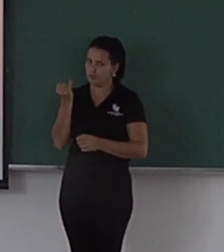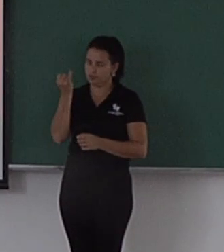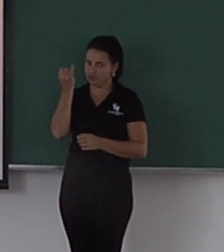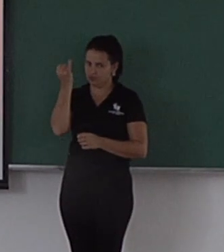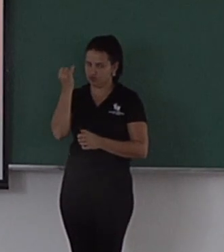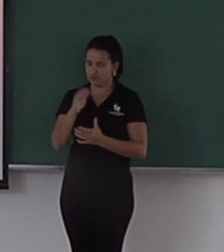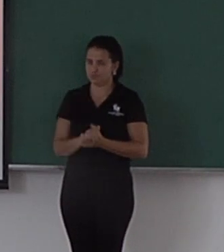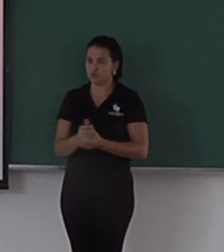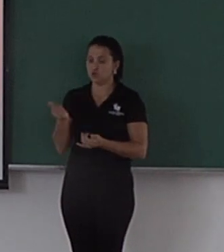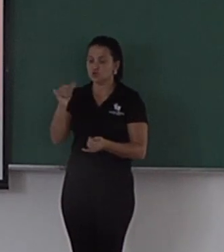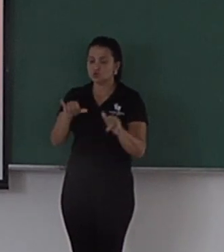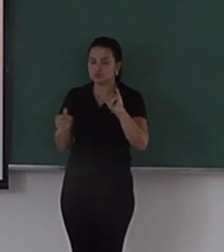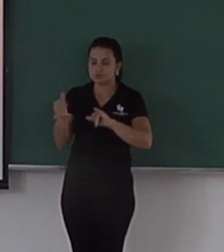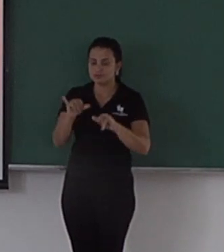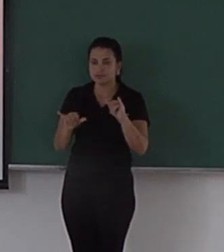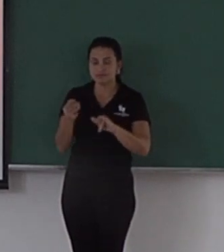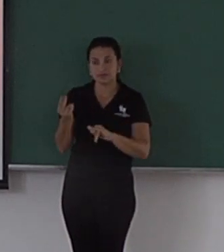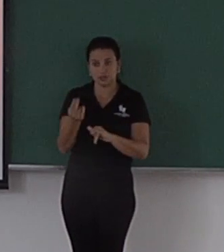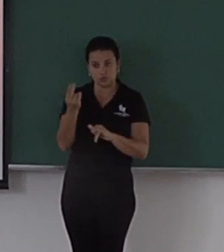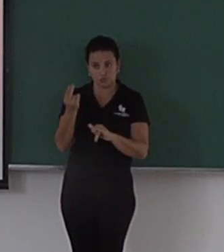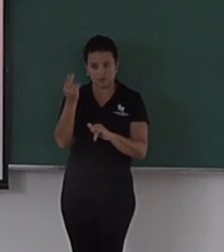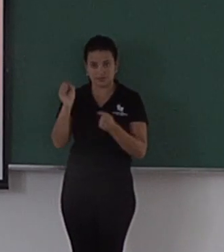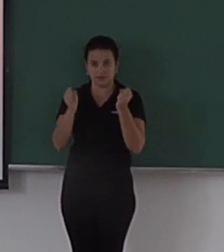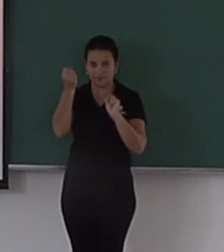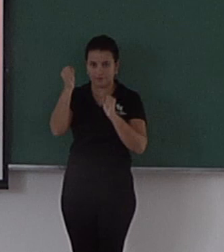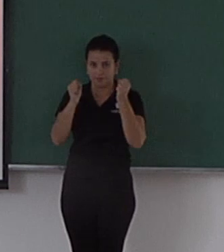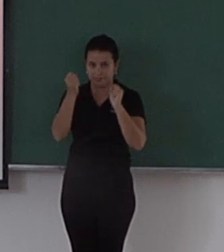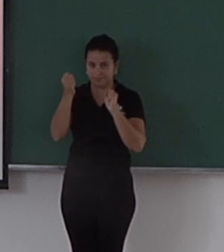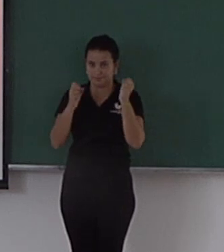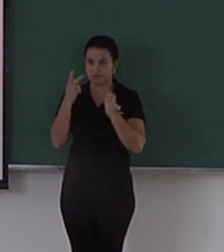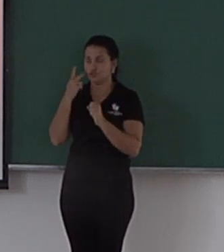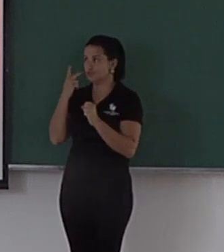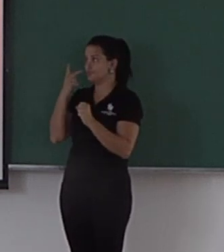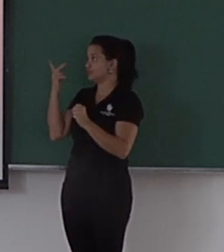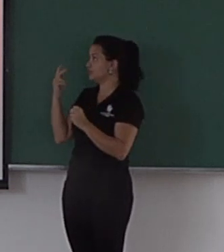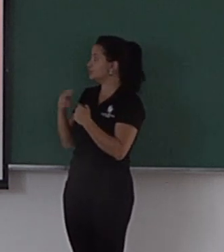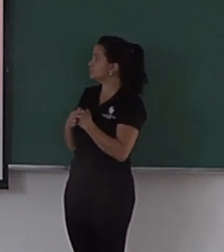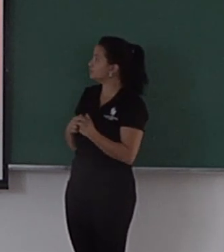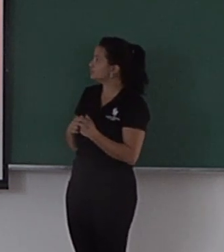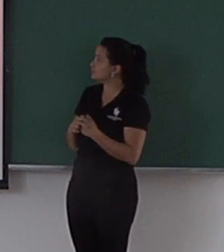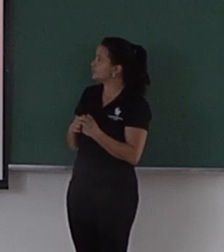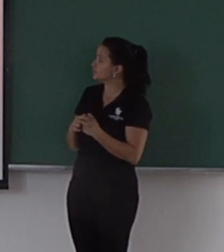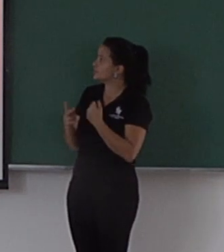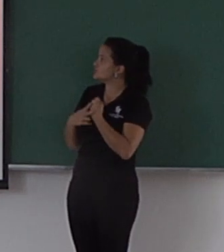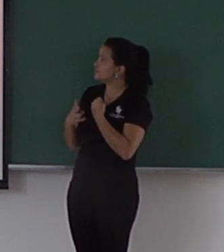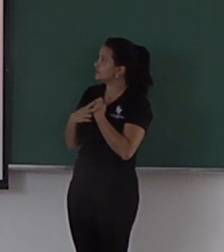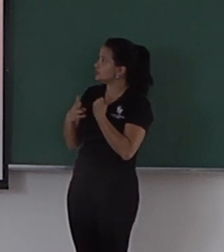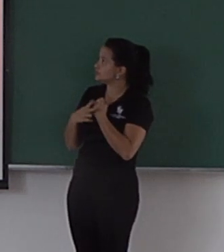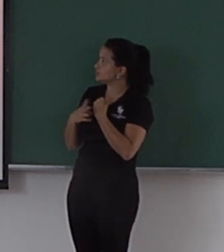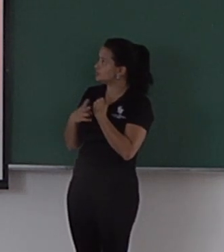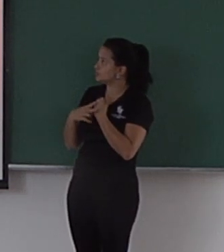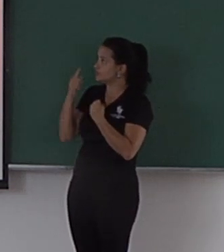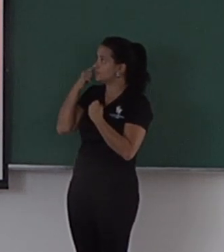que a gente usa para poder, nas indústrias de vidro, que fazem os desenhos, que fazem as marcas, que fazem